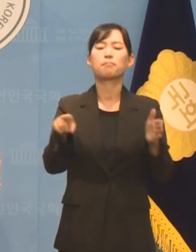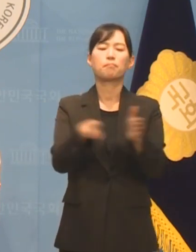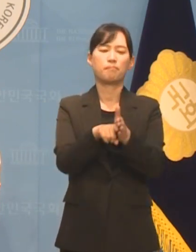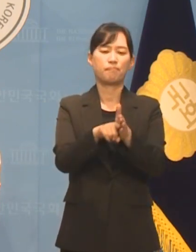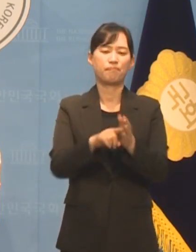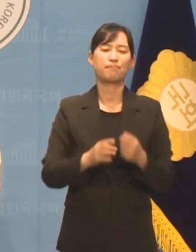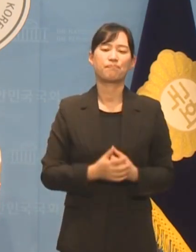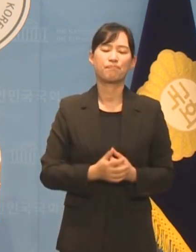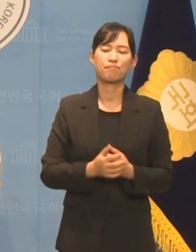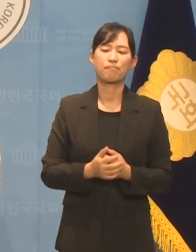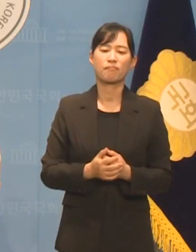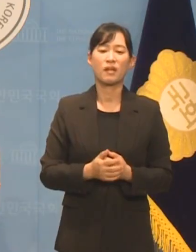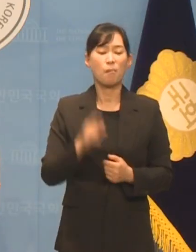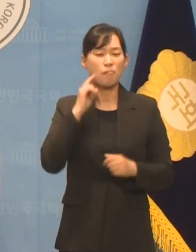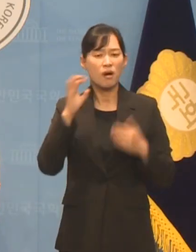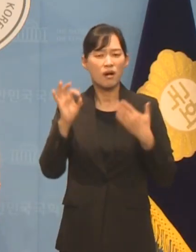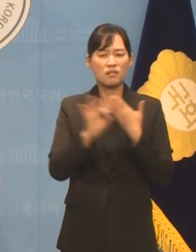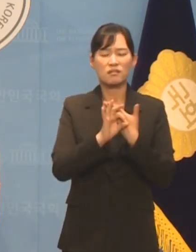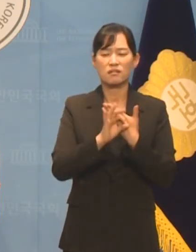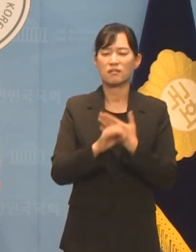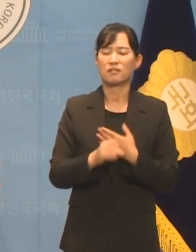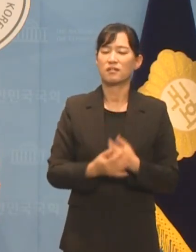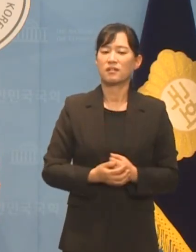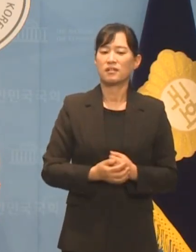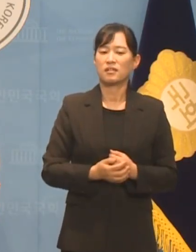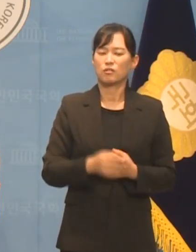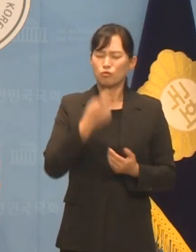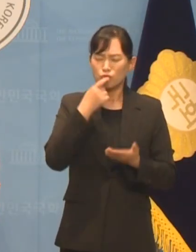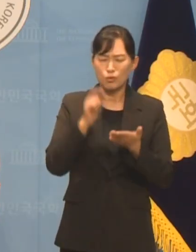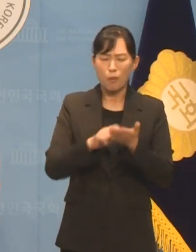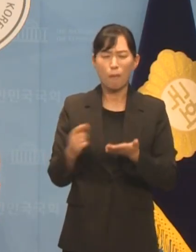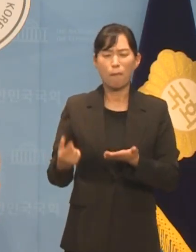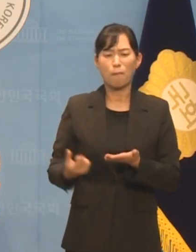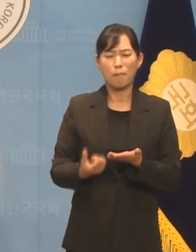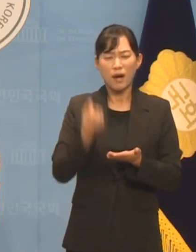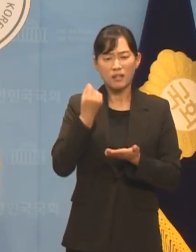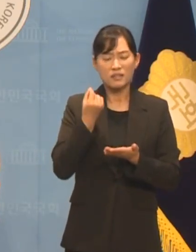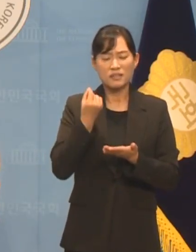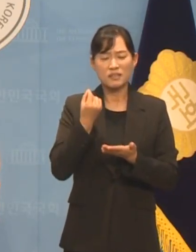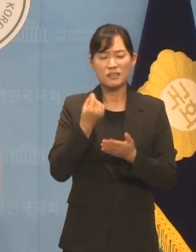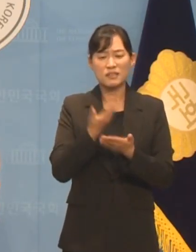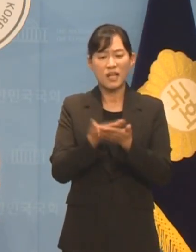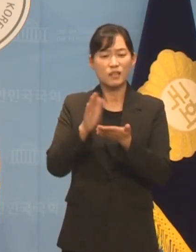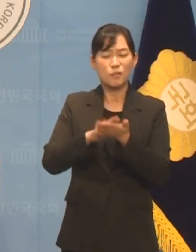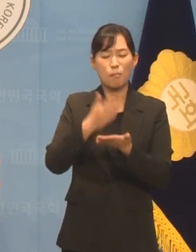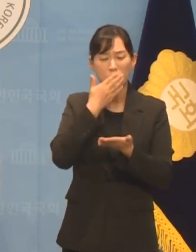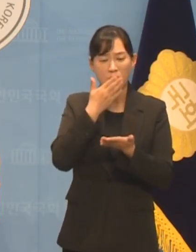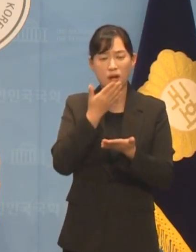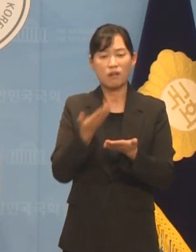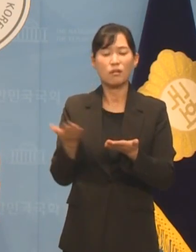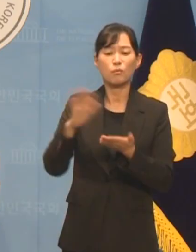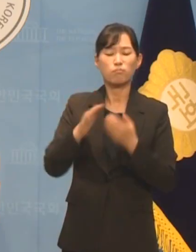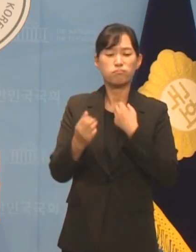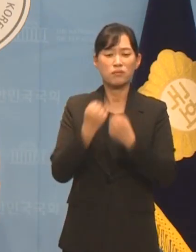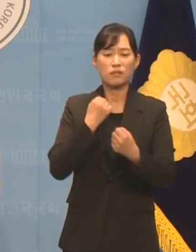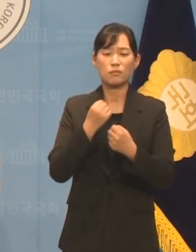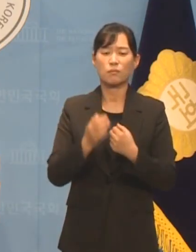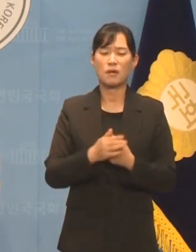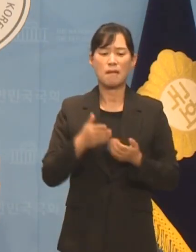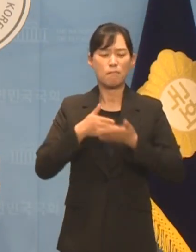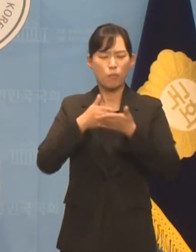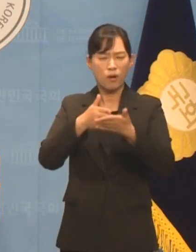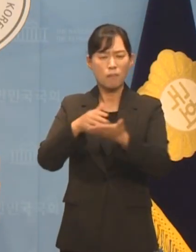믿습니다. 만약에 이렇게 쉽고 빠른 개선이 가능함에도 불구하고 우리의